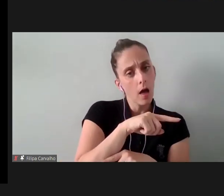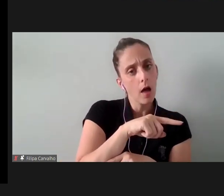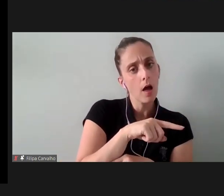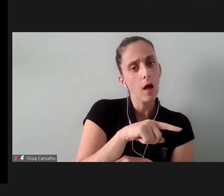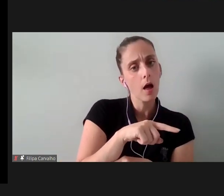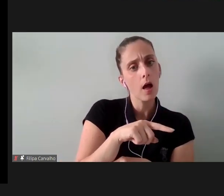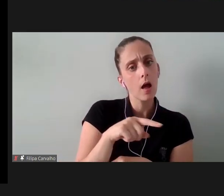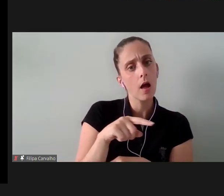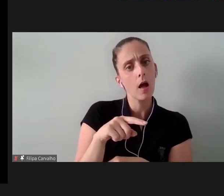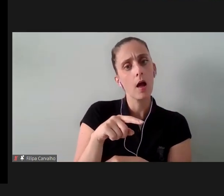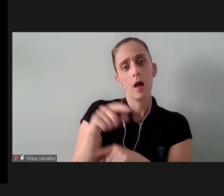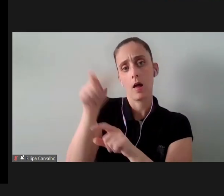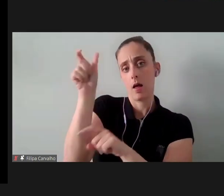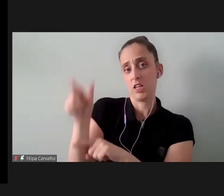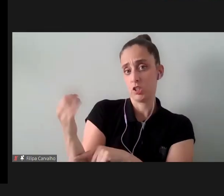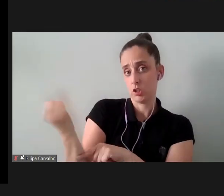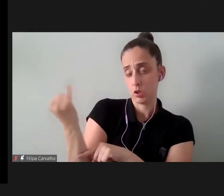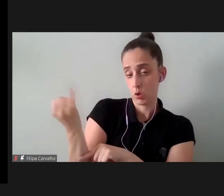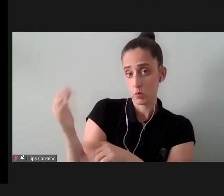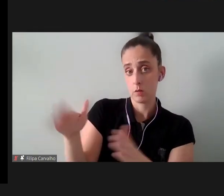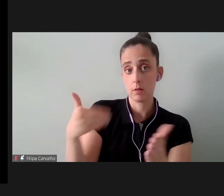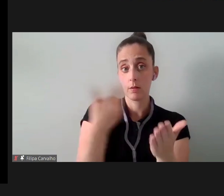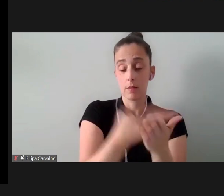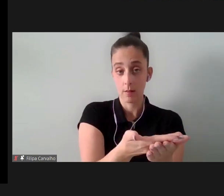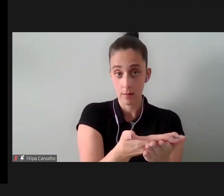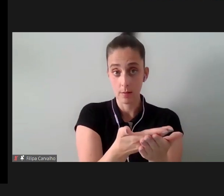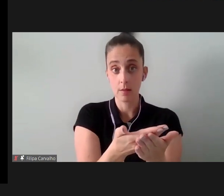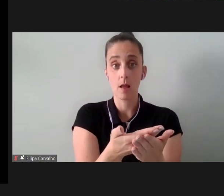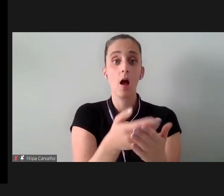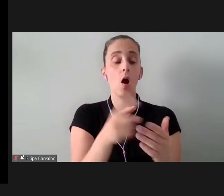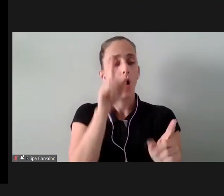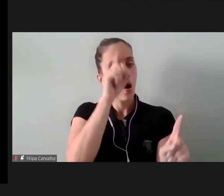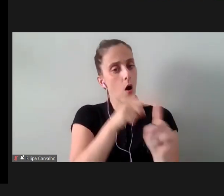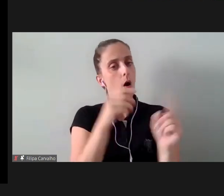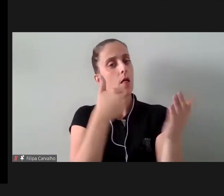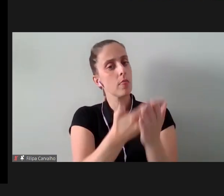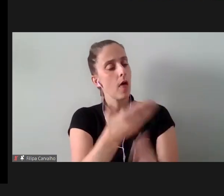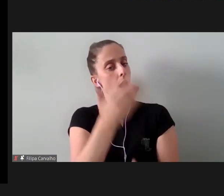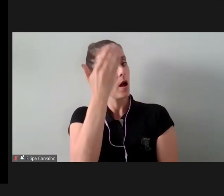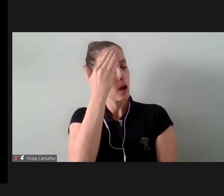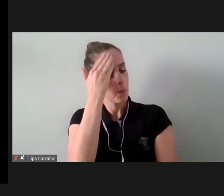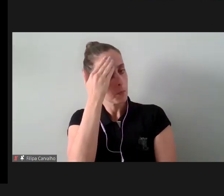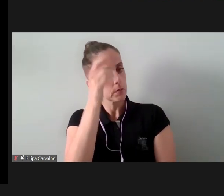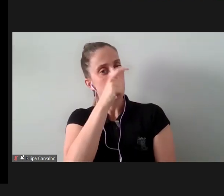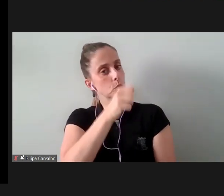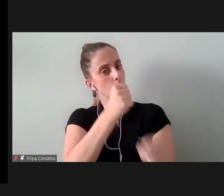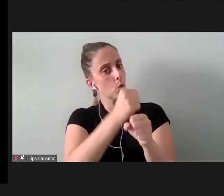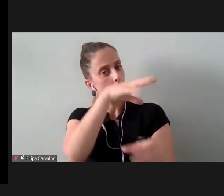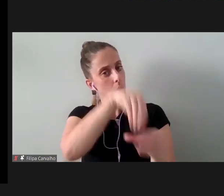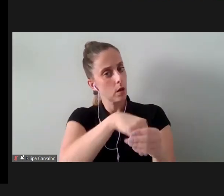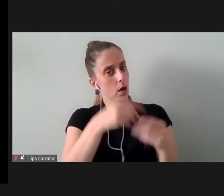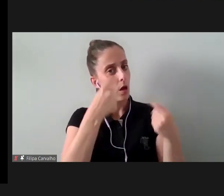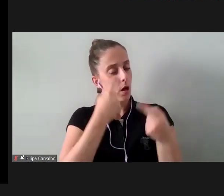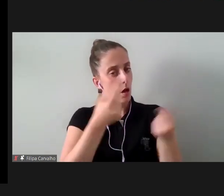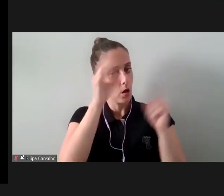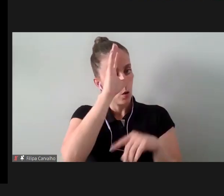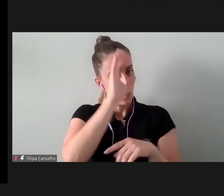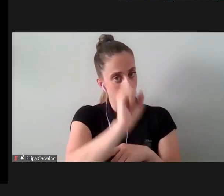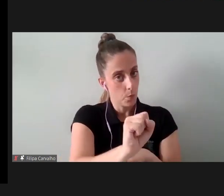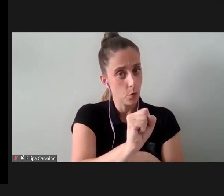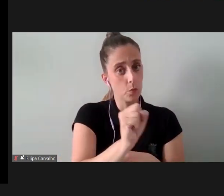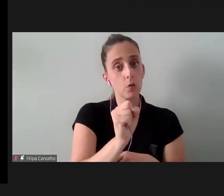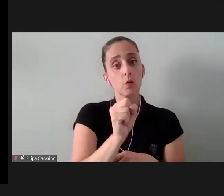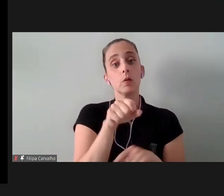PNUD-UNFPA para garantir a capacitação dos funcionários. Nesta questão, temos